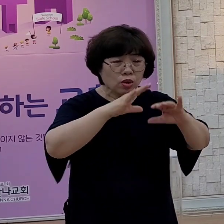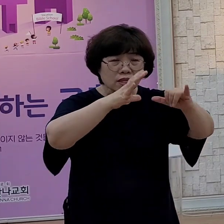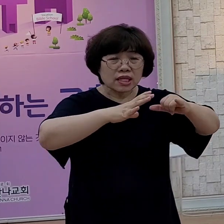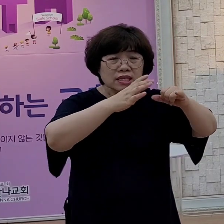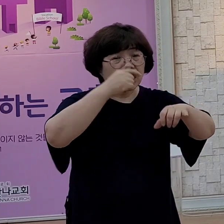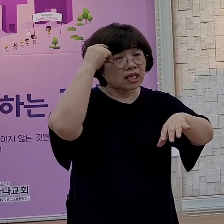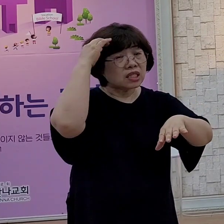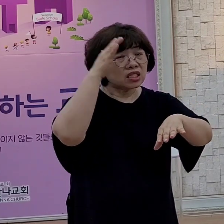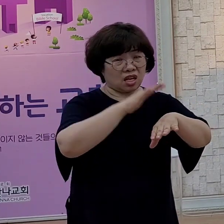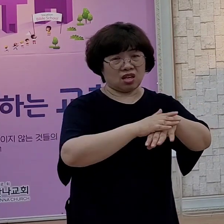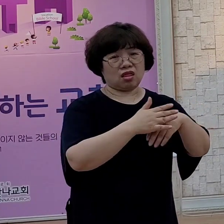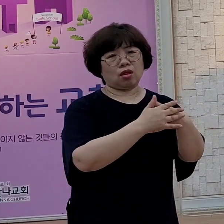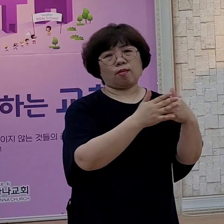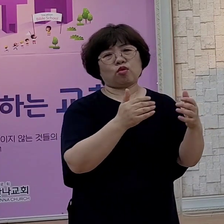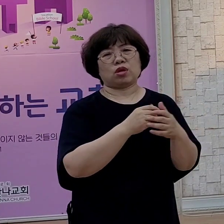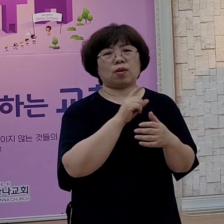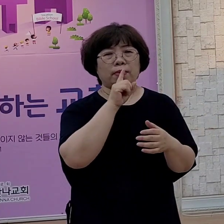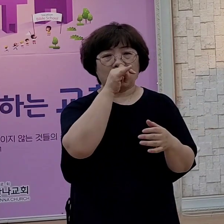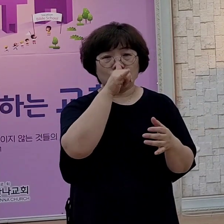것을 말씀합니다.